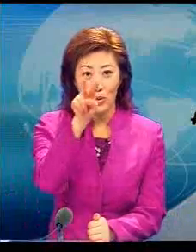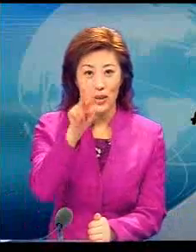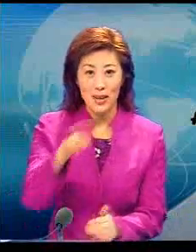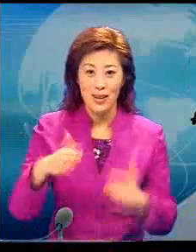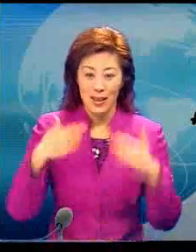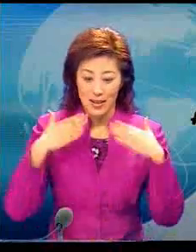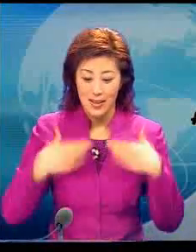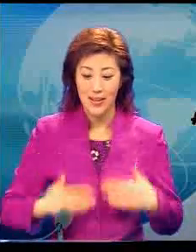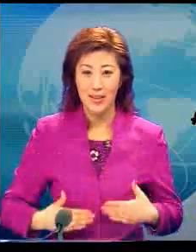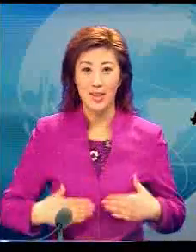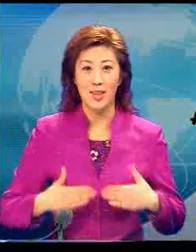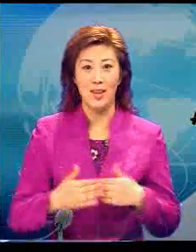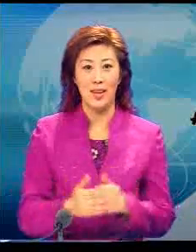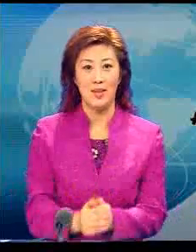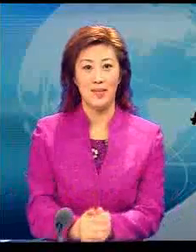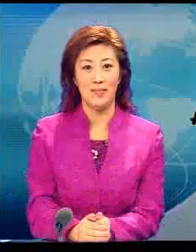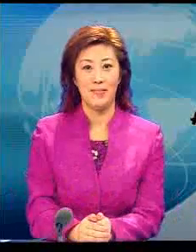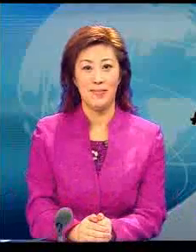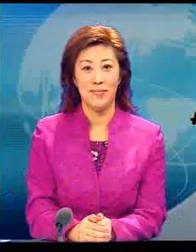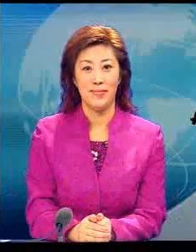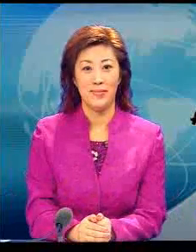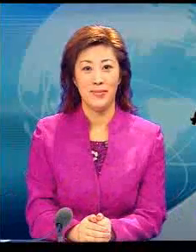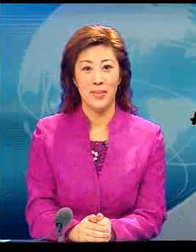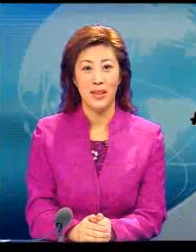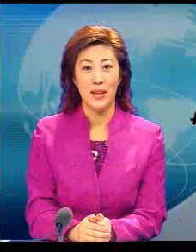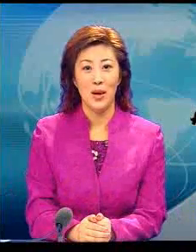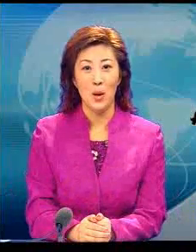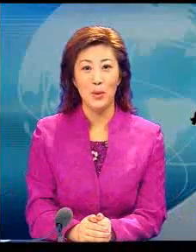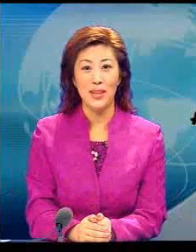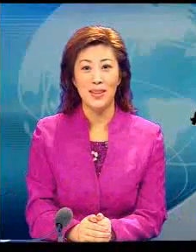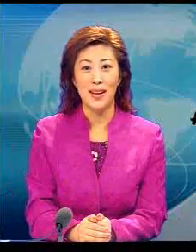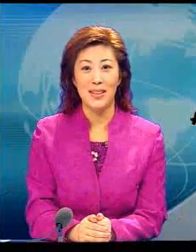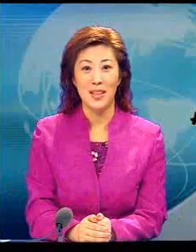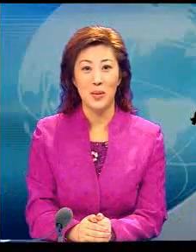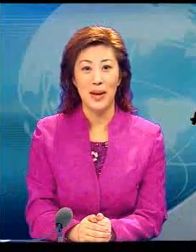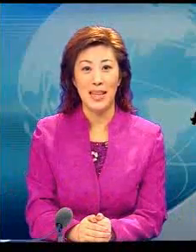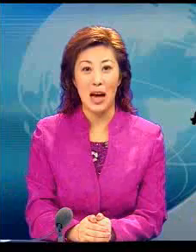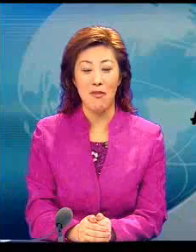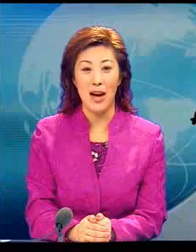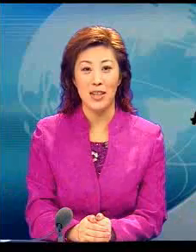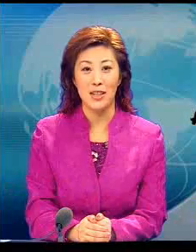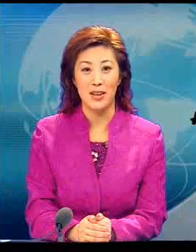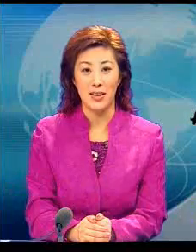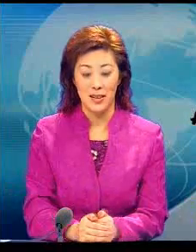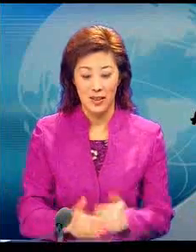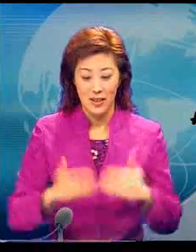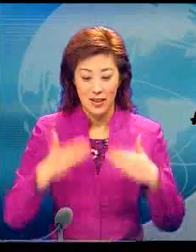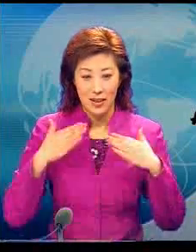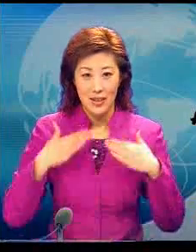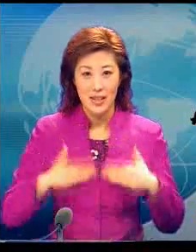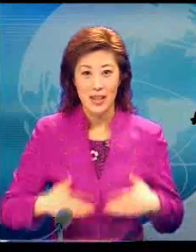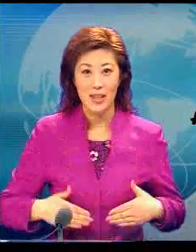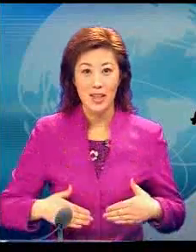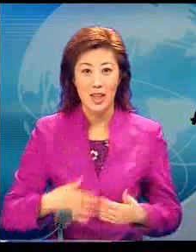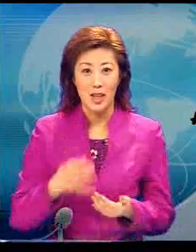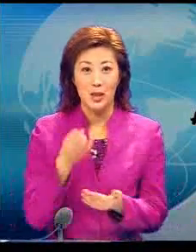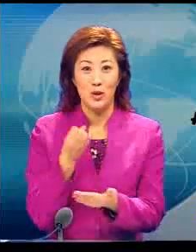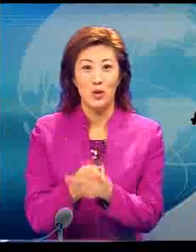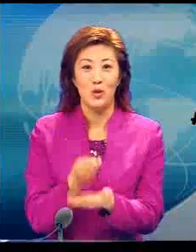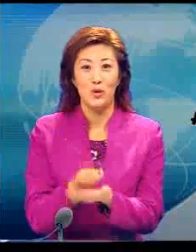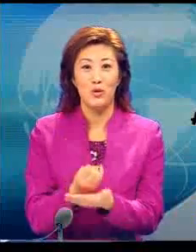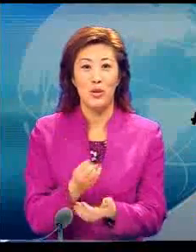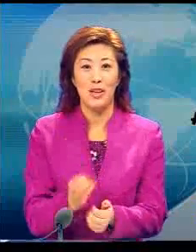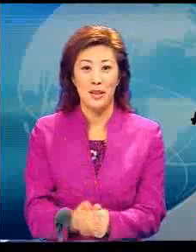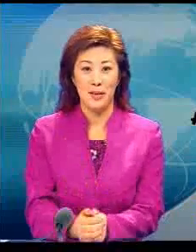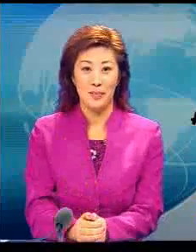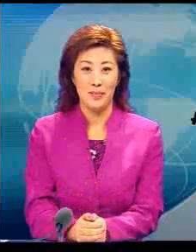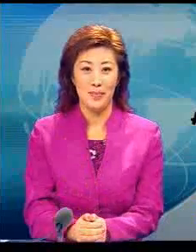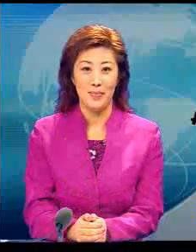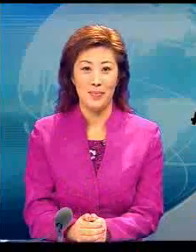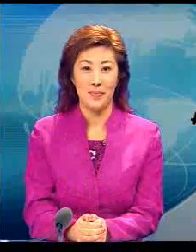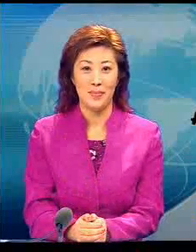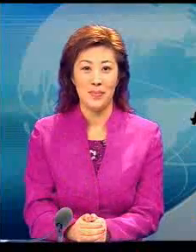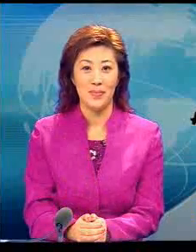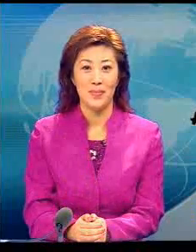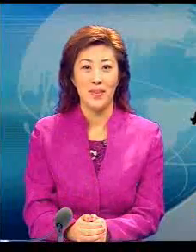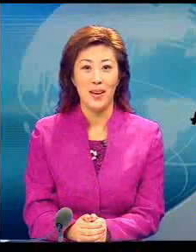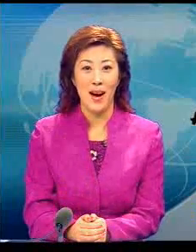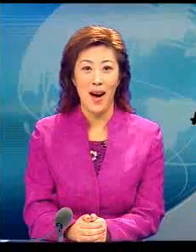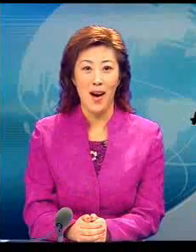体。 聋人的习惯打法是身体注意。好，我们